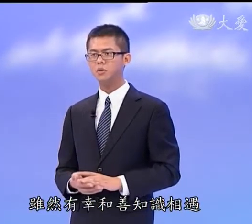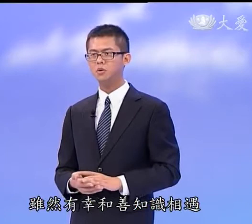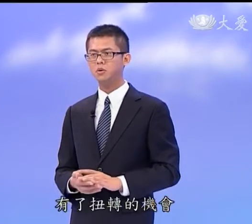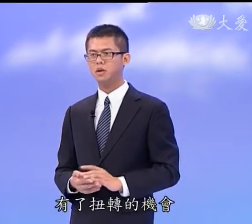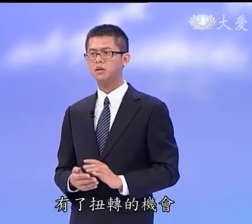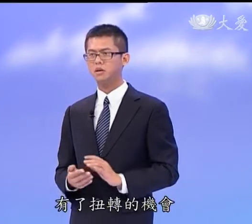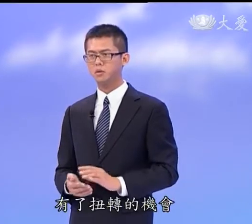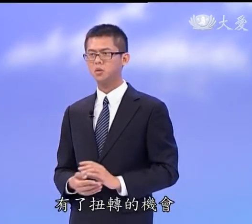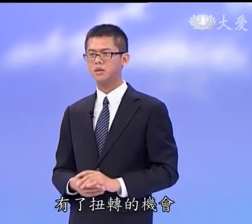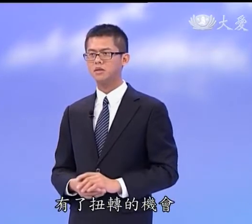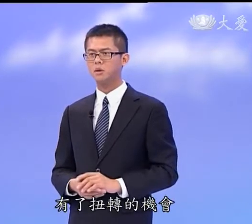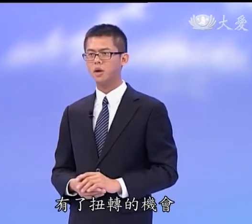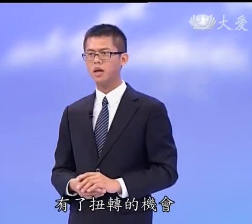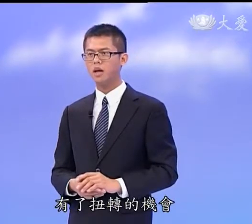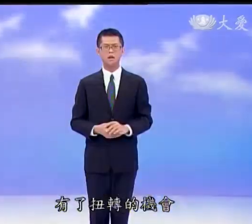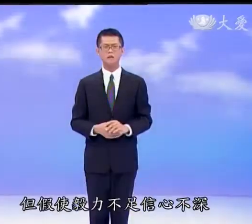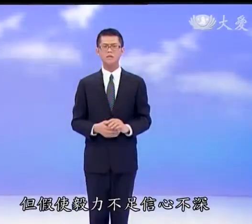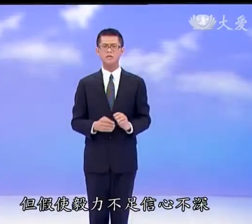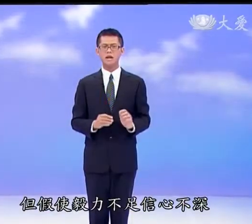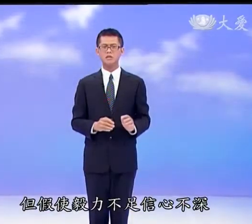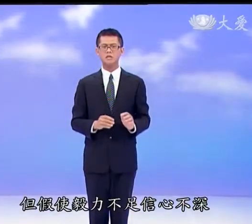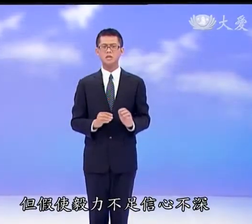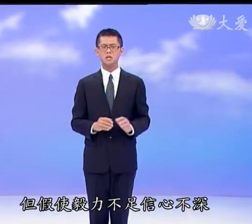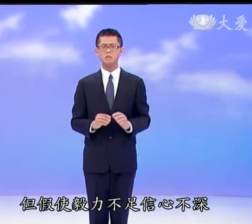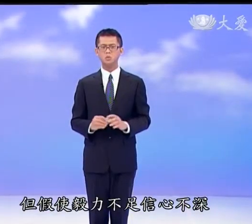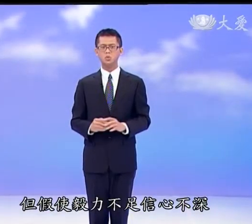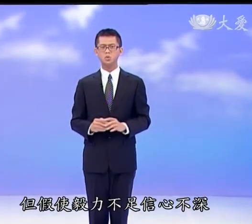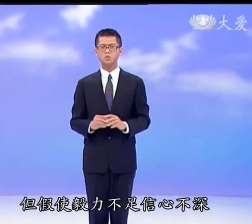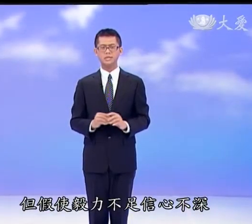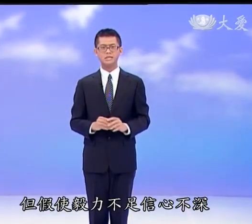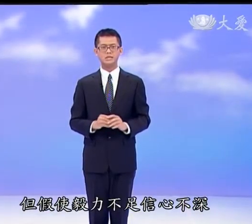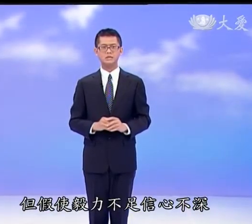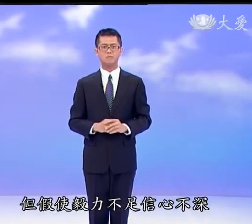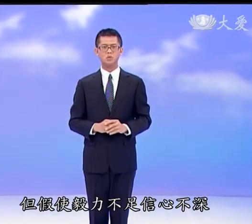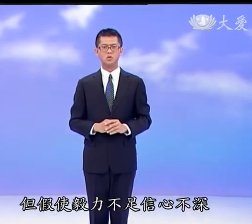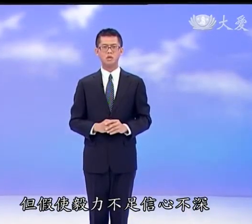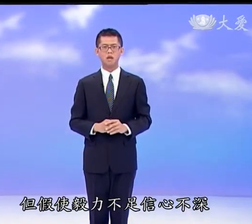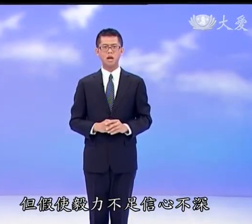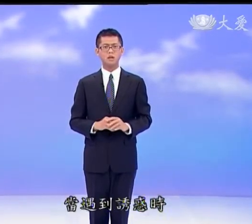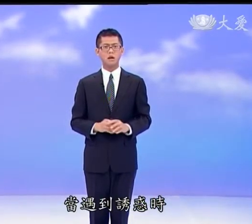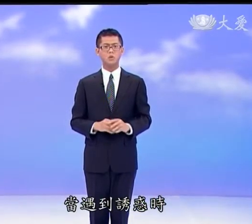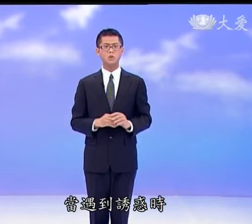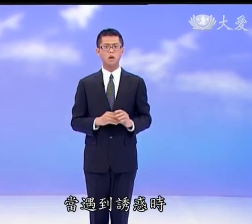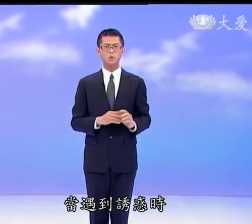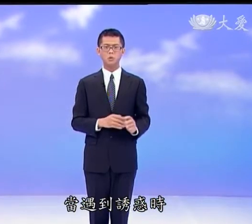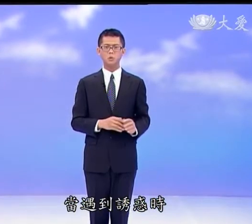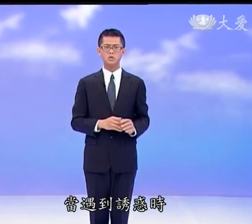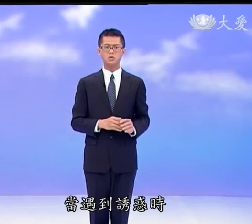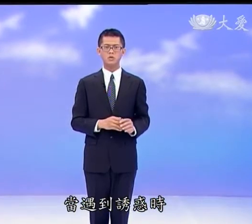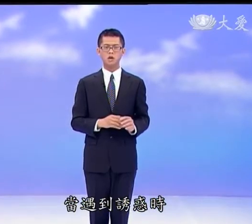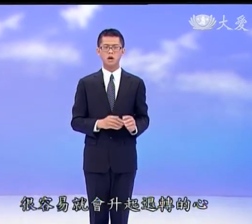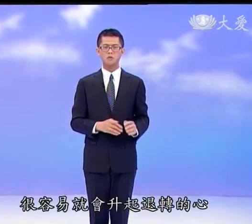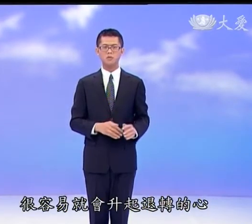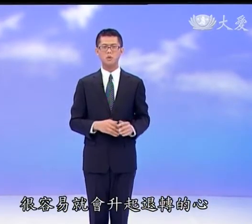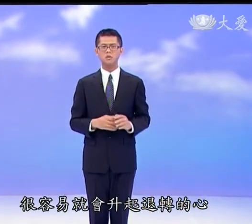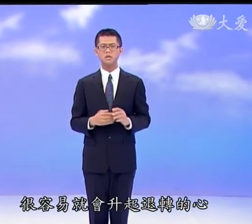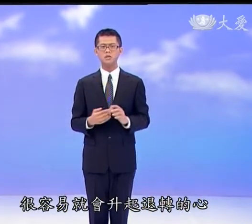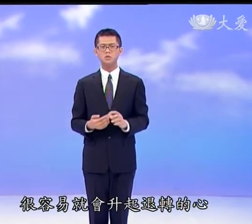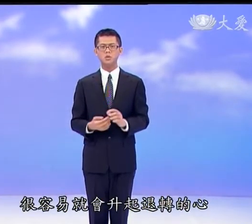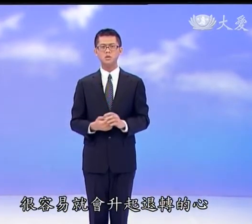遇，有了扭转的机会，但假使毅力不足，信心不深，当遇到诱惑时，很容易就会